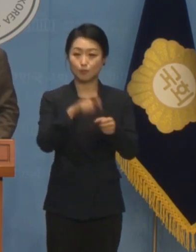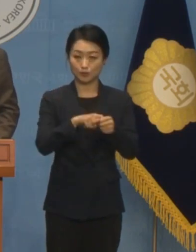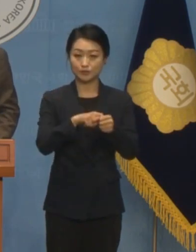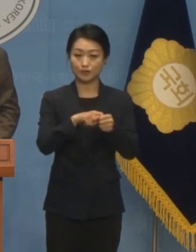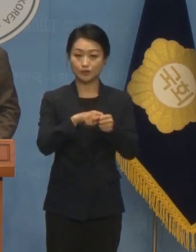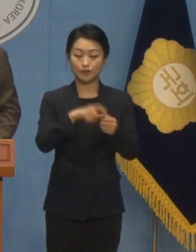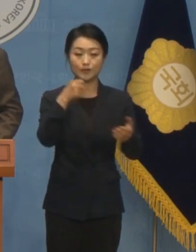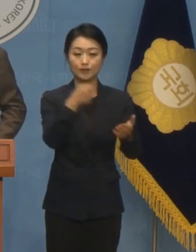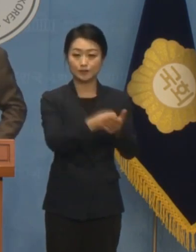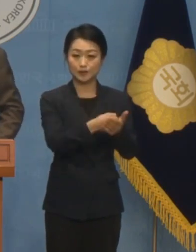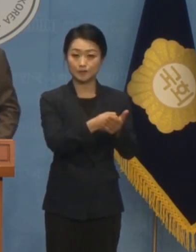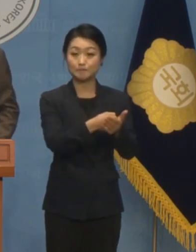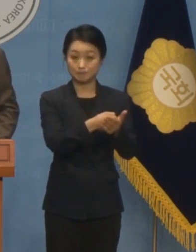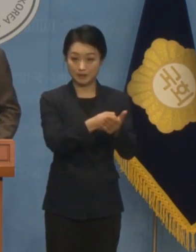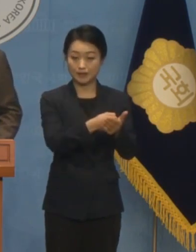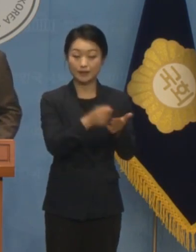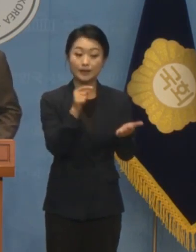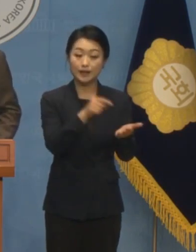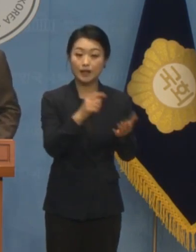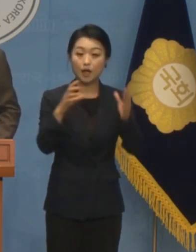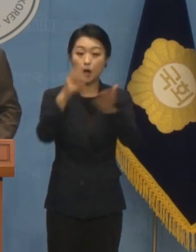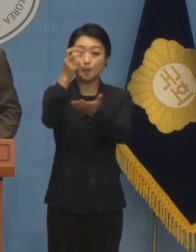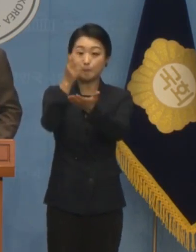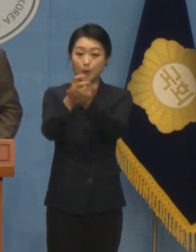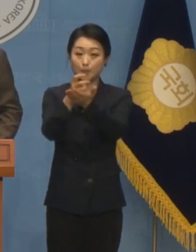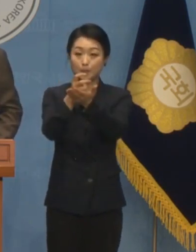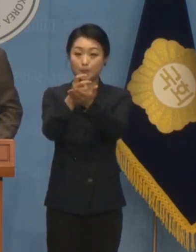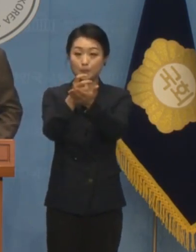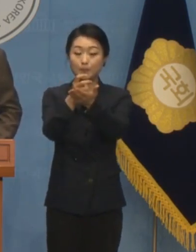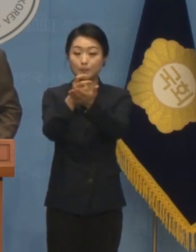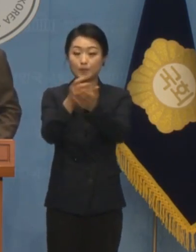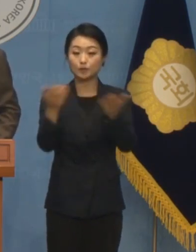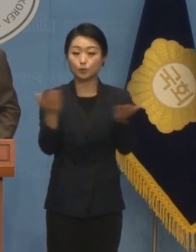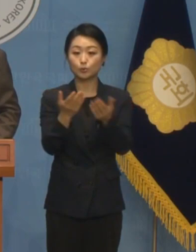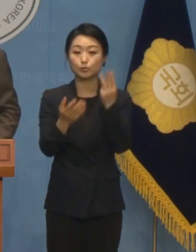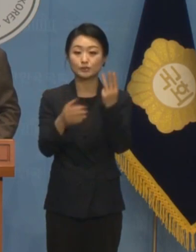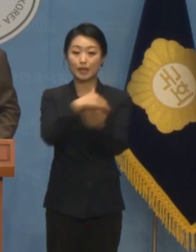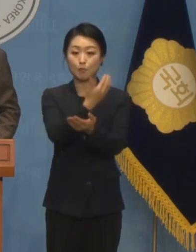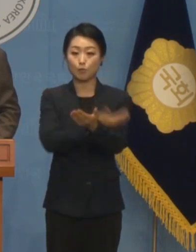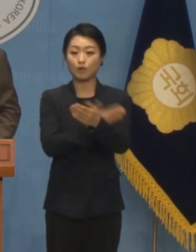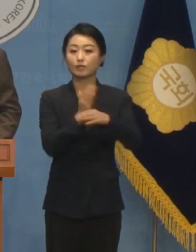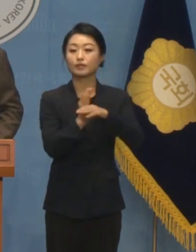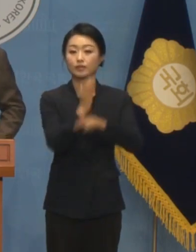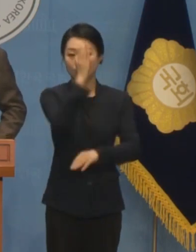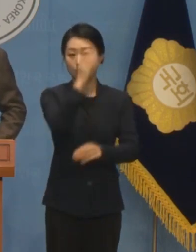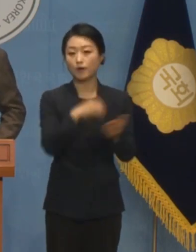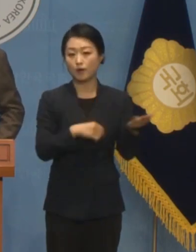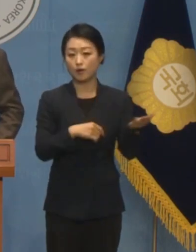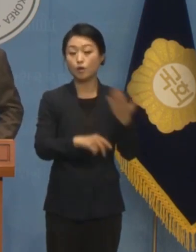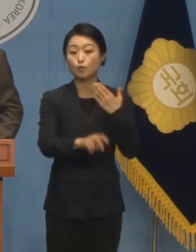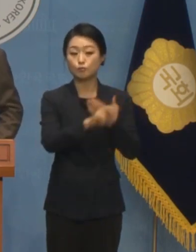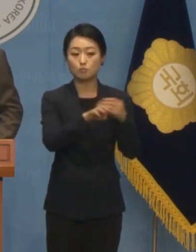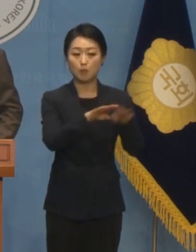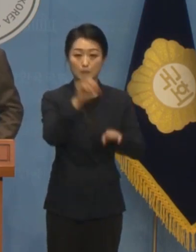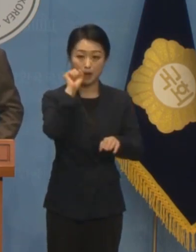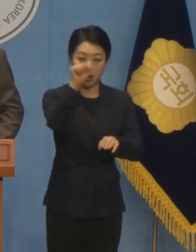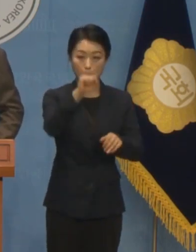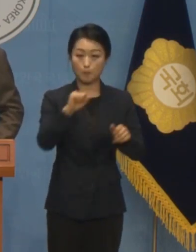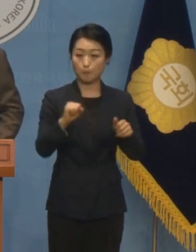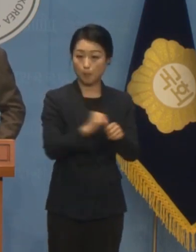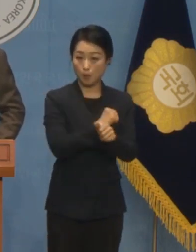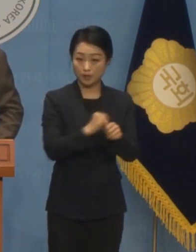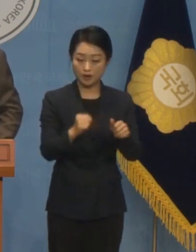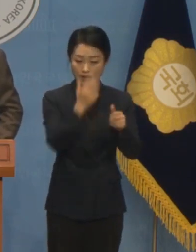태웠습니다. 이 법안은 헌법에 보장된 노동 3권을 넘어서 불법 파업과